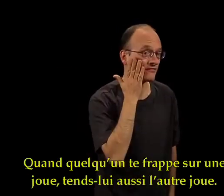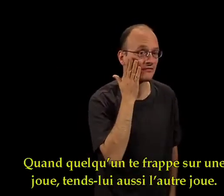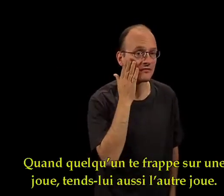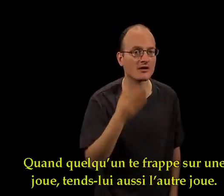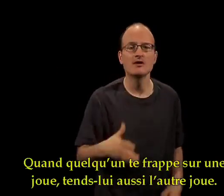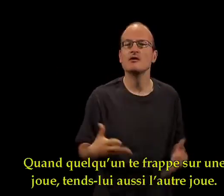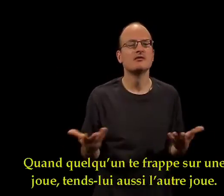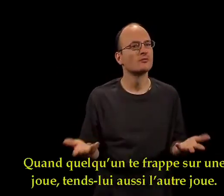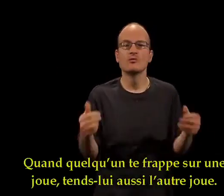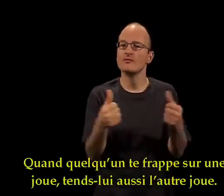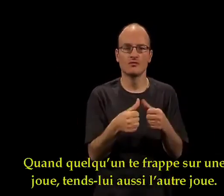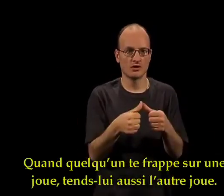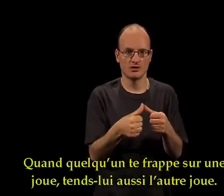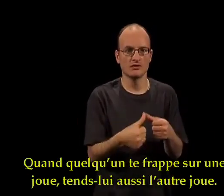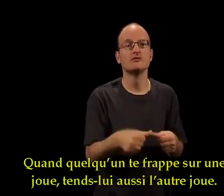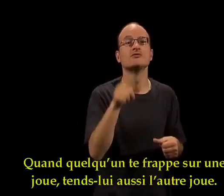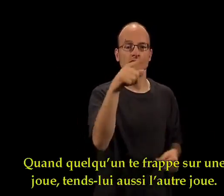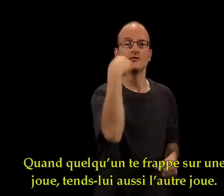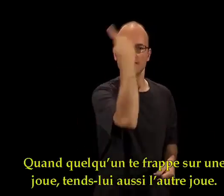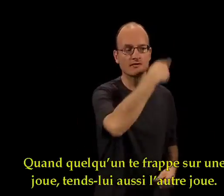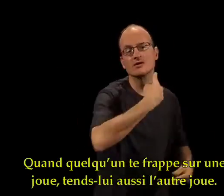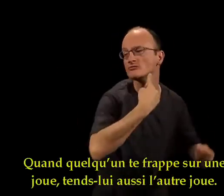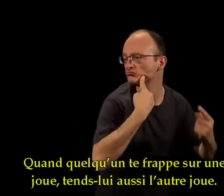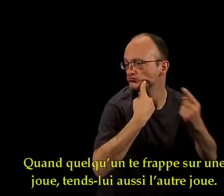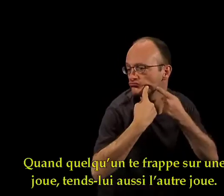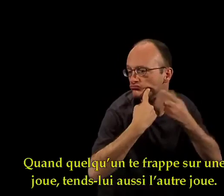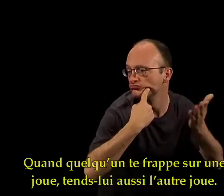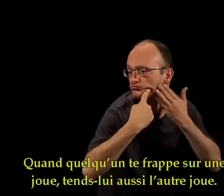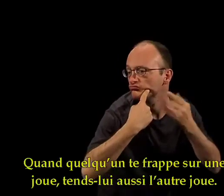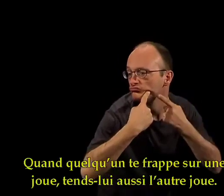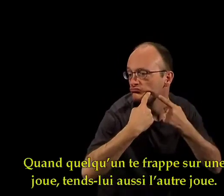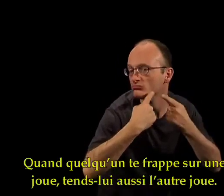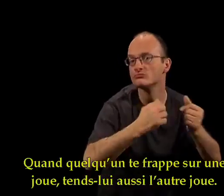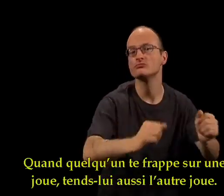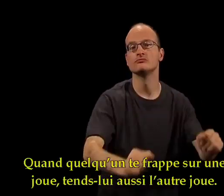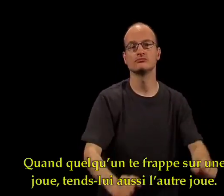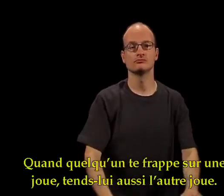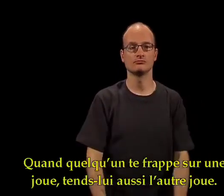Quand quelqu'un te frappe sur une joue, tends lui aussi l'autre joue.